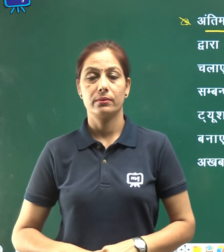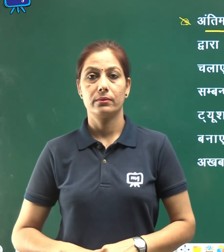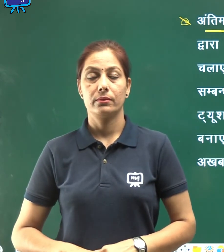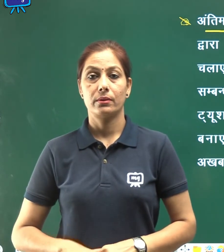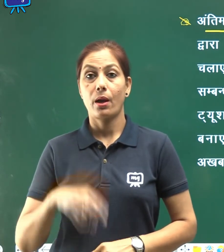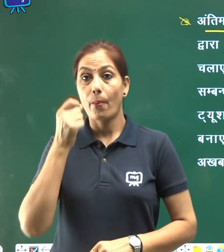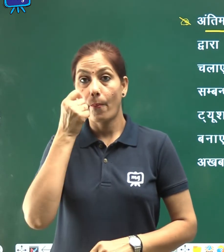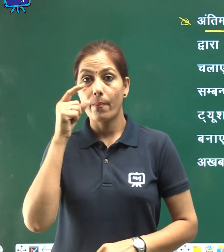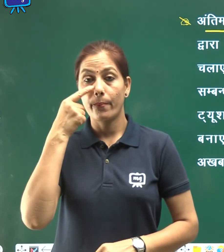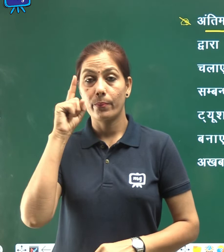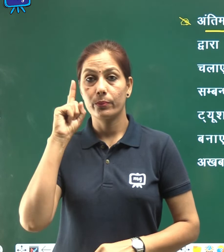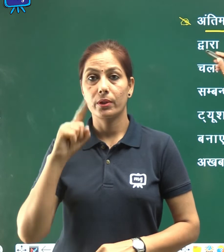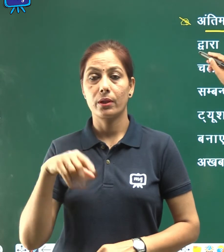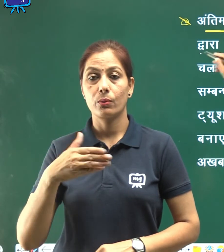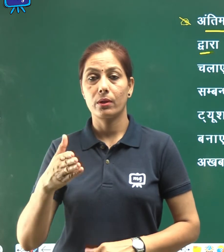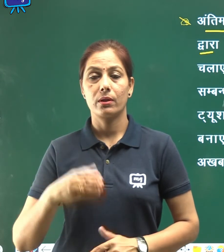अभिभावकों द्वारा